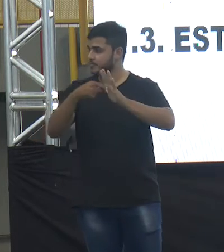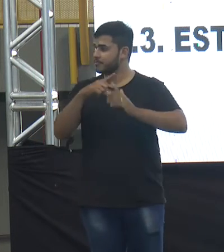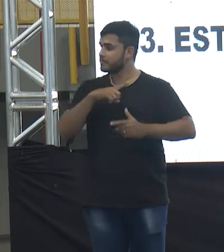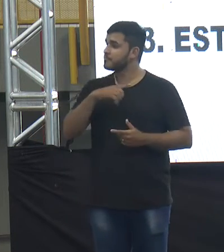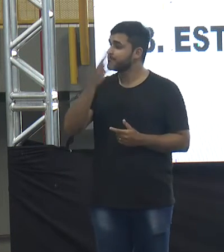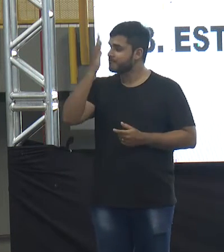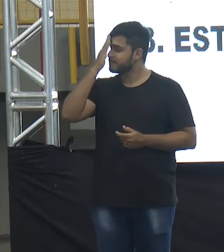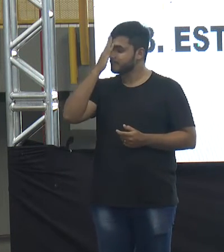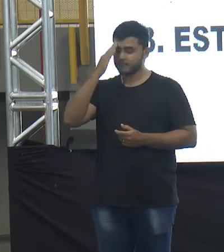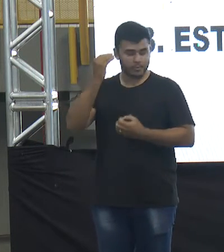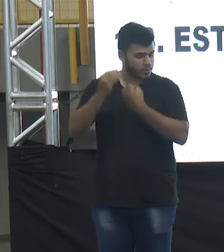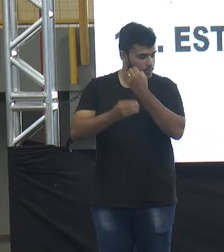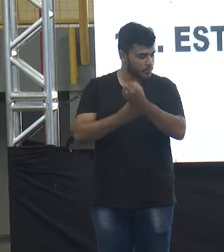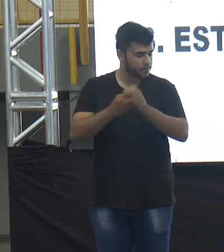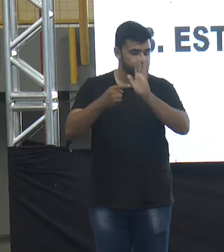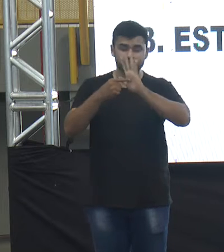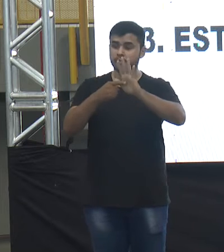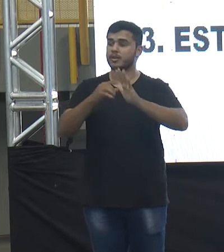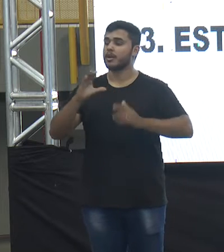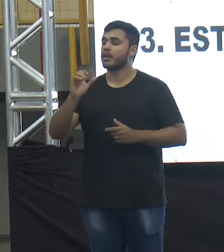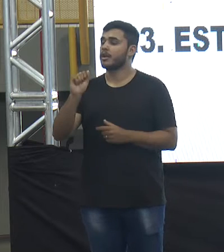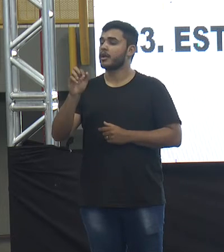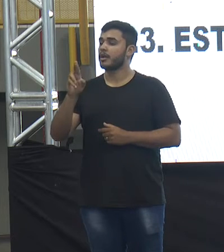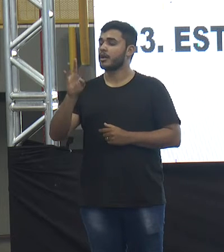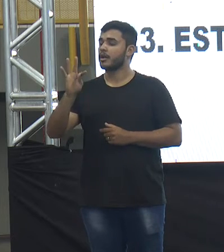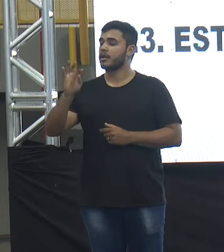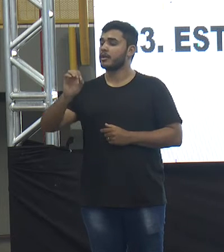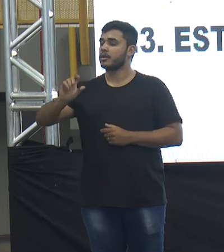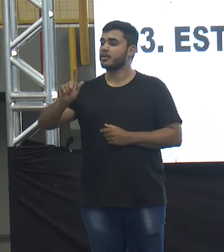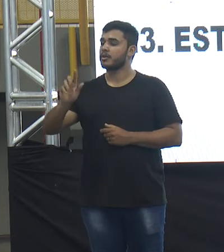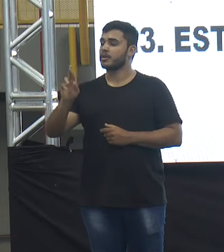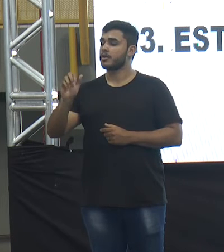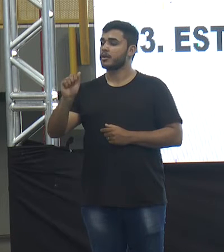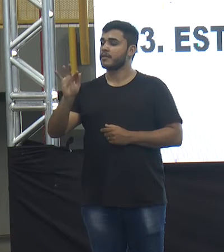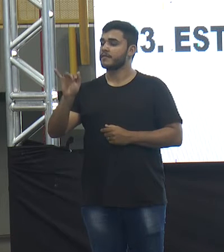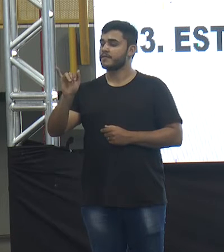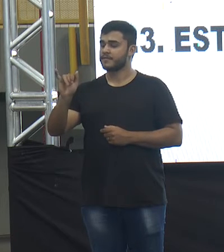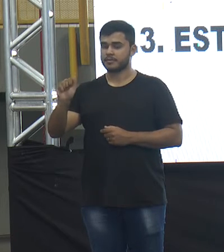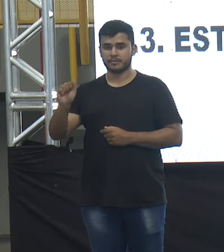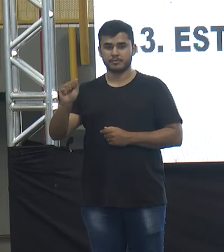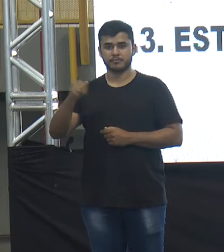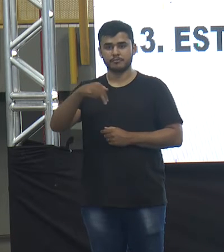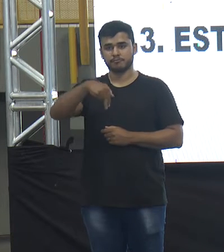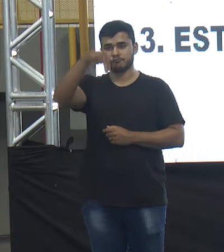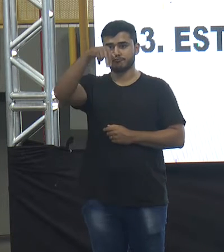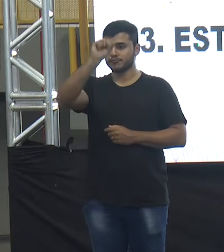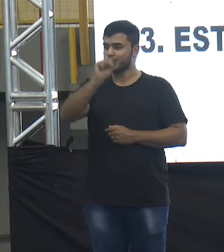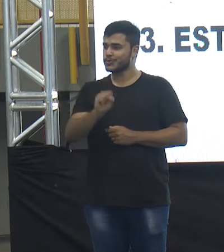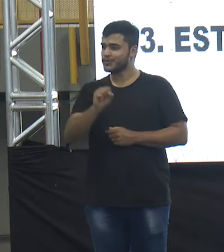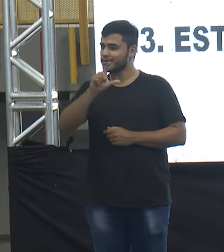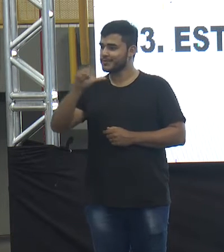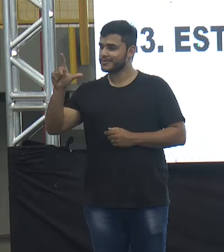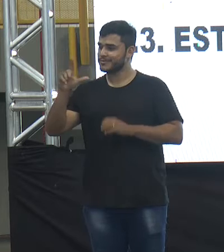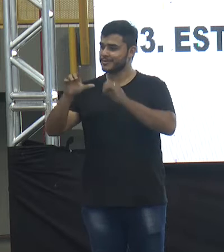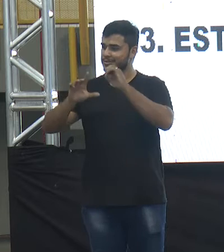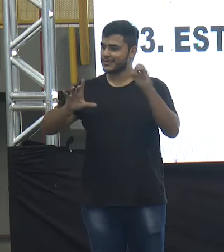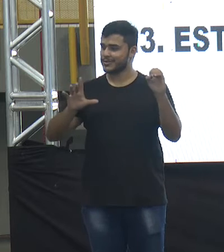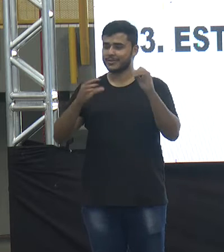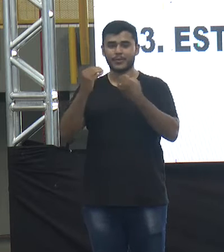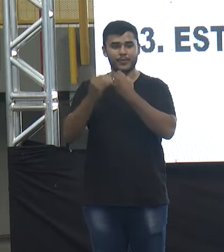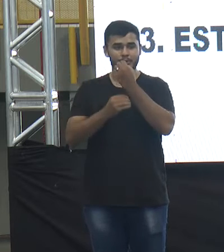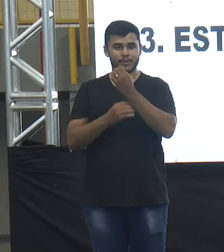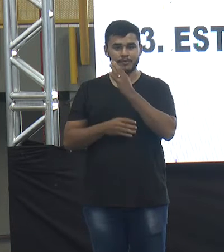das partes de cartografia, que é exatamente a parte de orientação. Então, noções básicas de